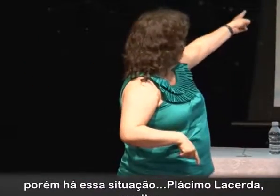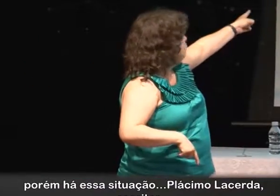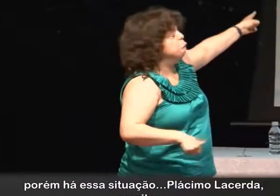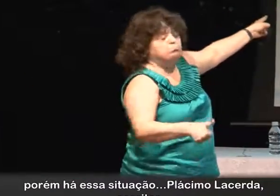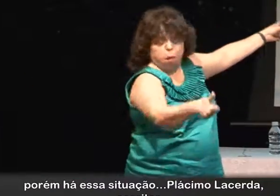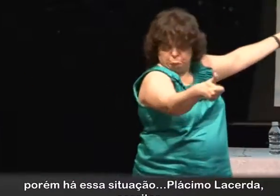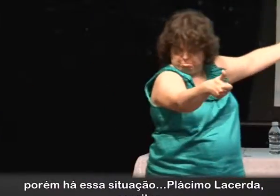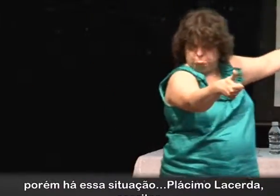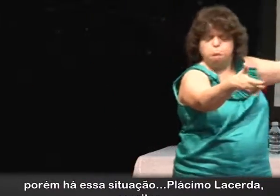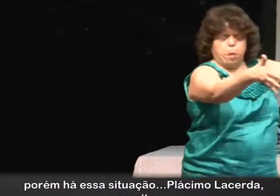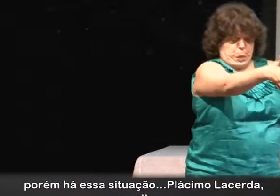segundo Lacerda, né,